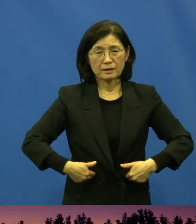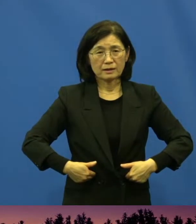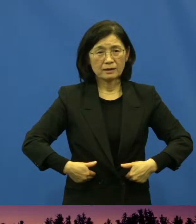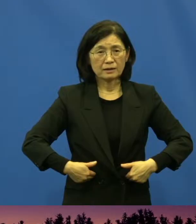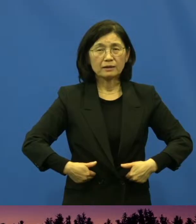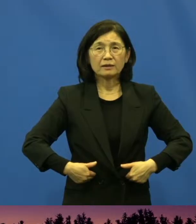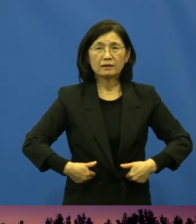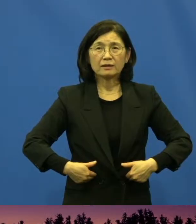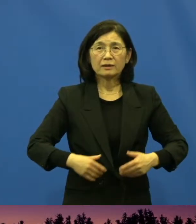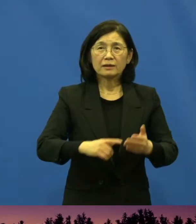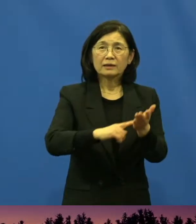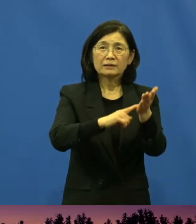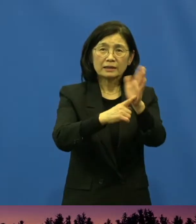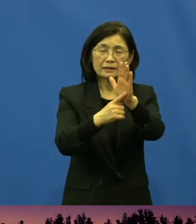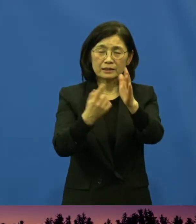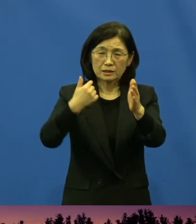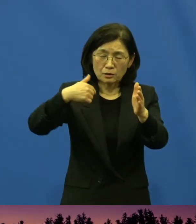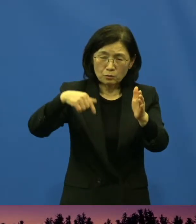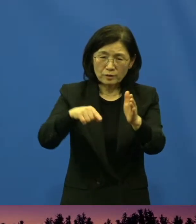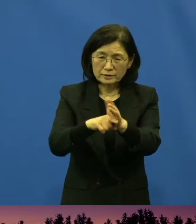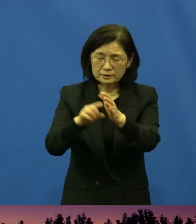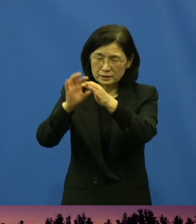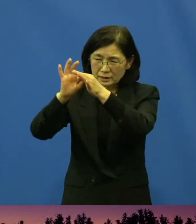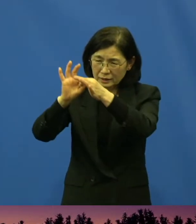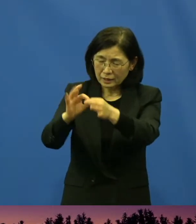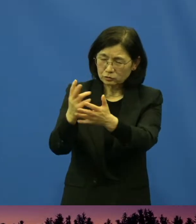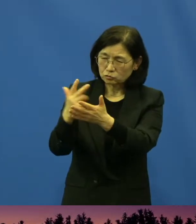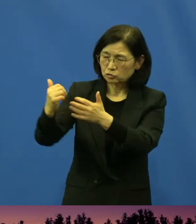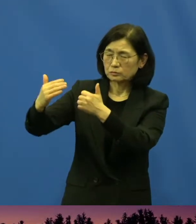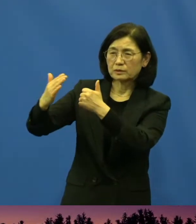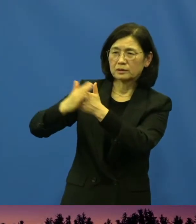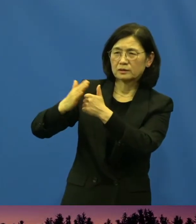주님의 도우심이 필요한 겁니다.